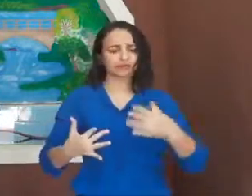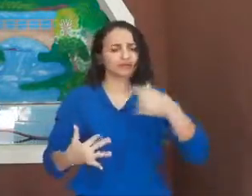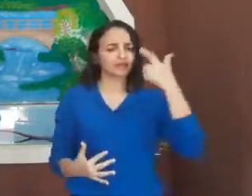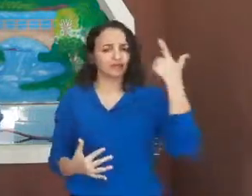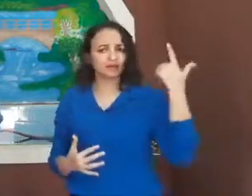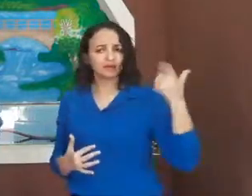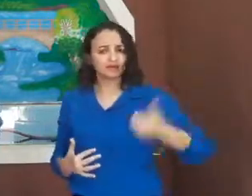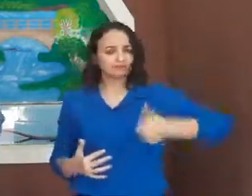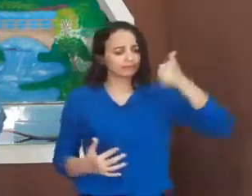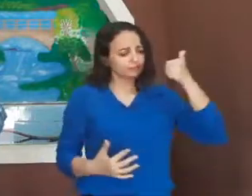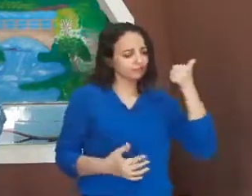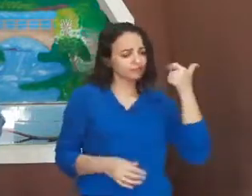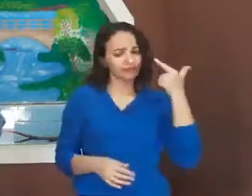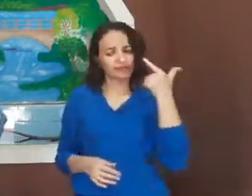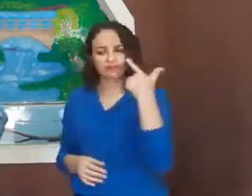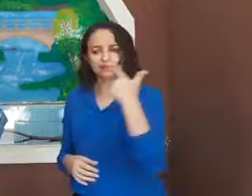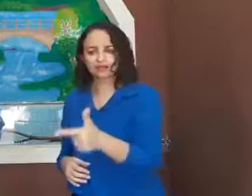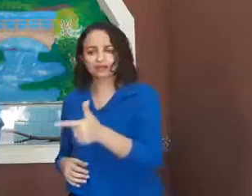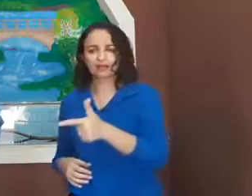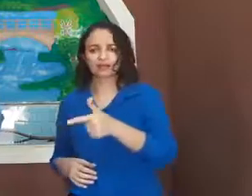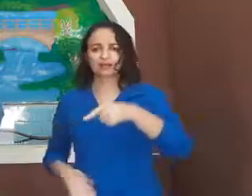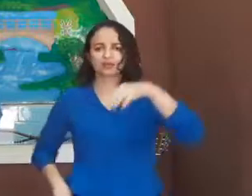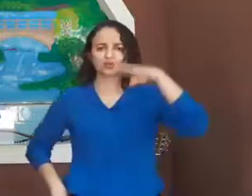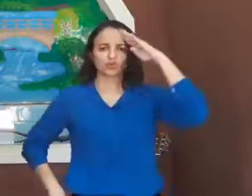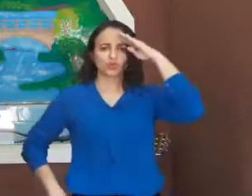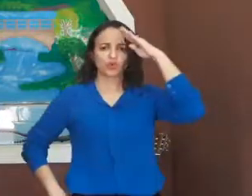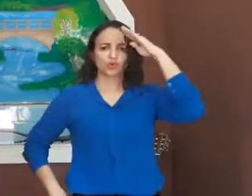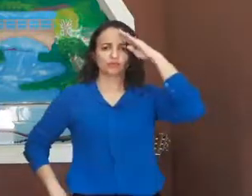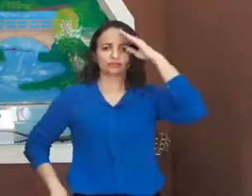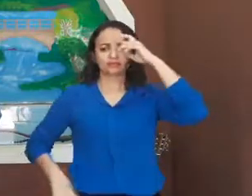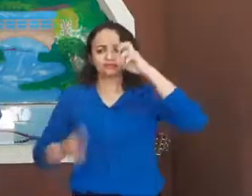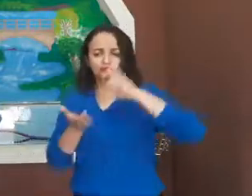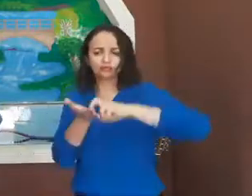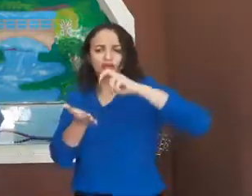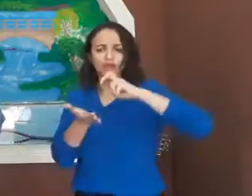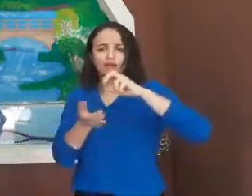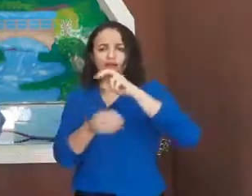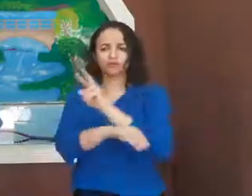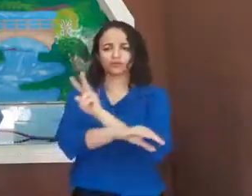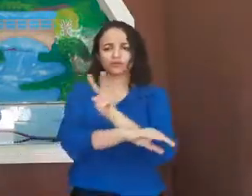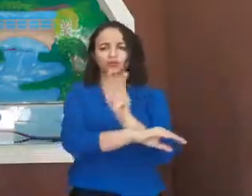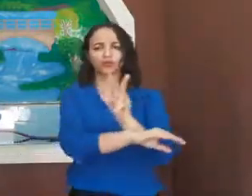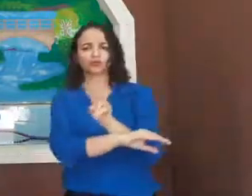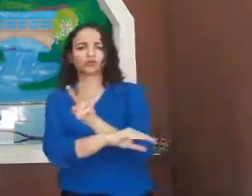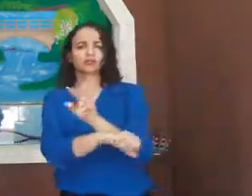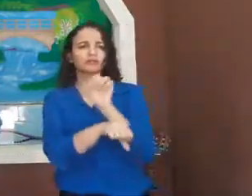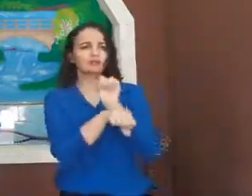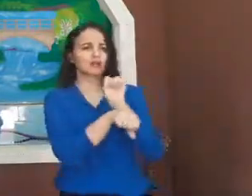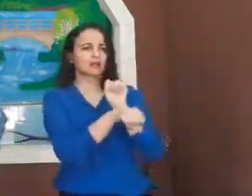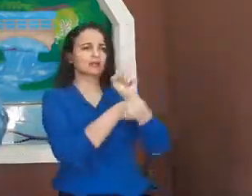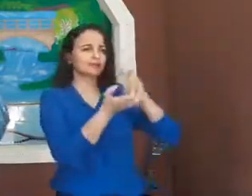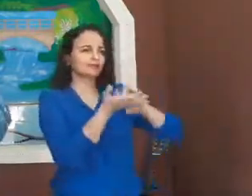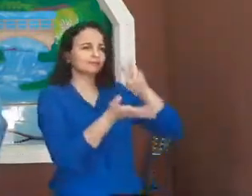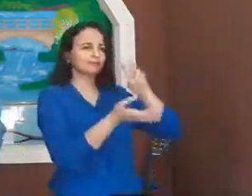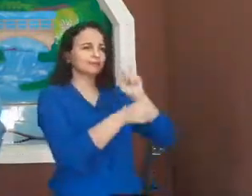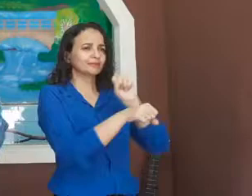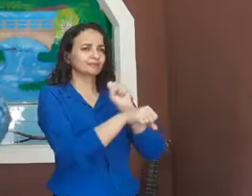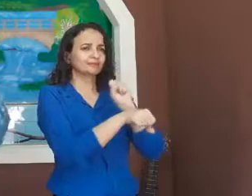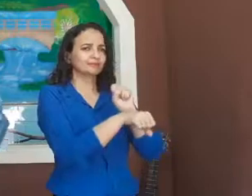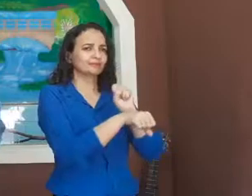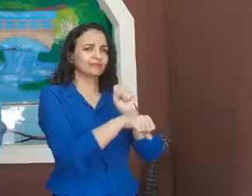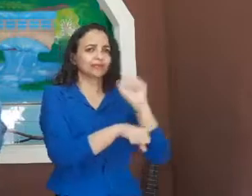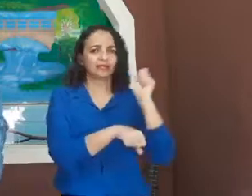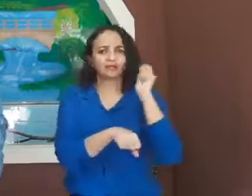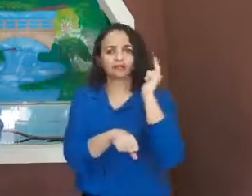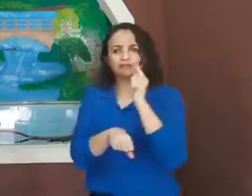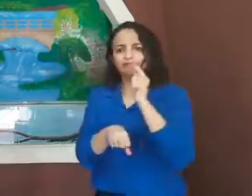do que os guardas por romper da manhã, assim mais do que aqueles que esperam pela manhã. O salmista está tão ansioso